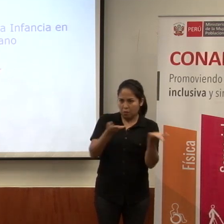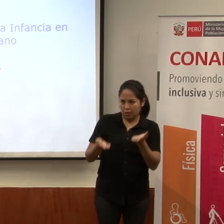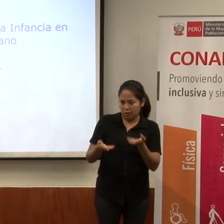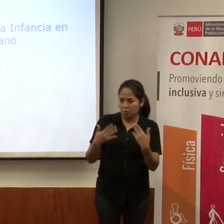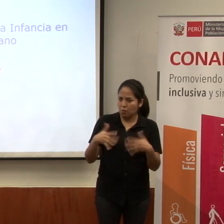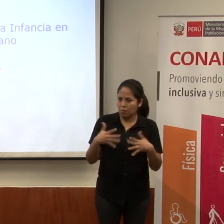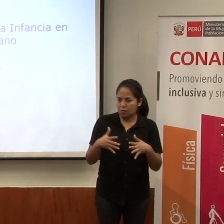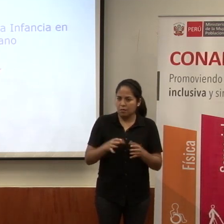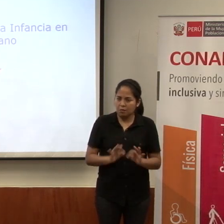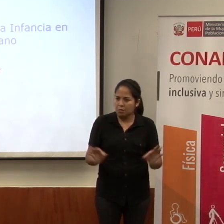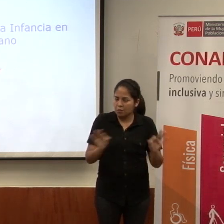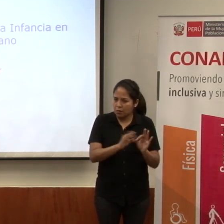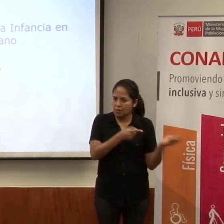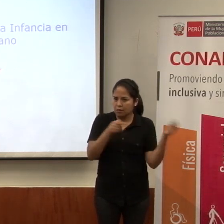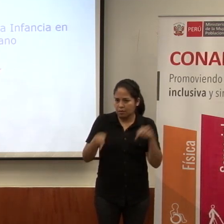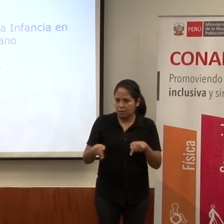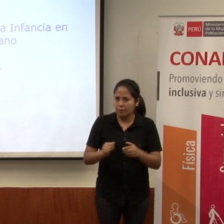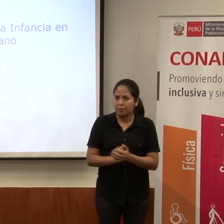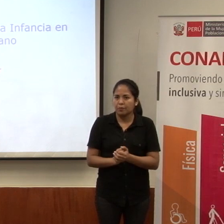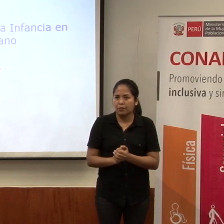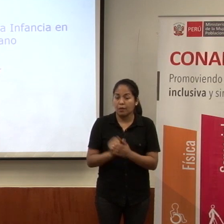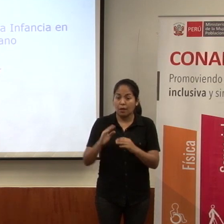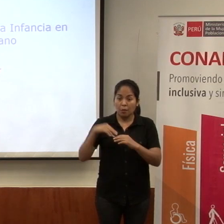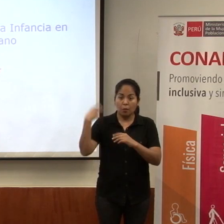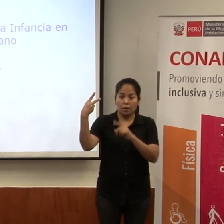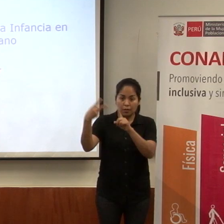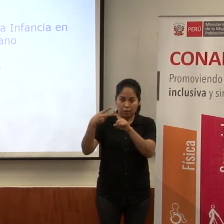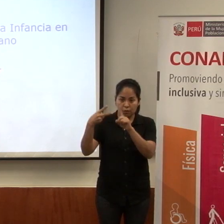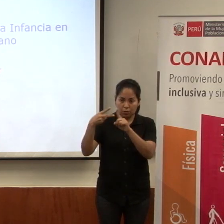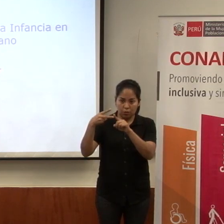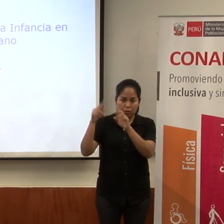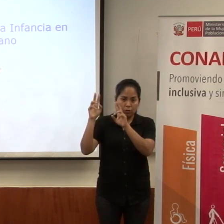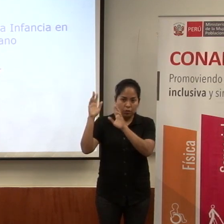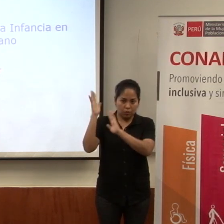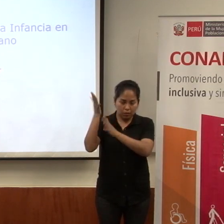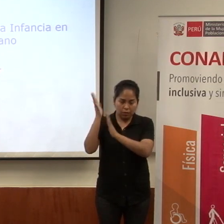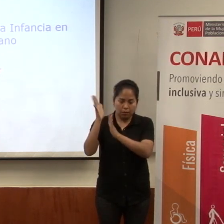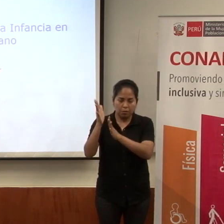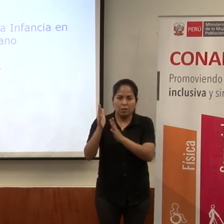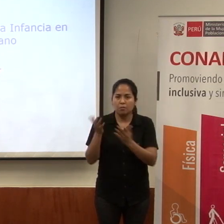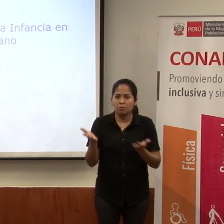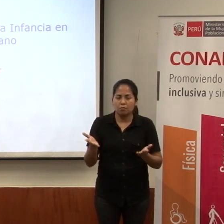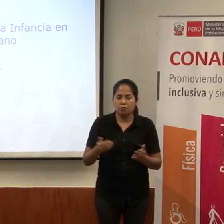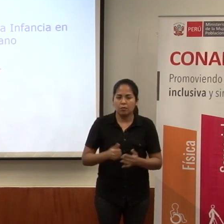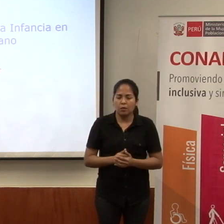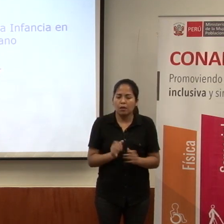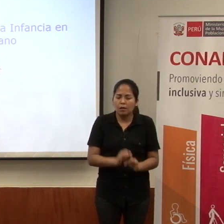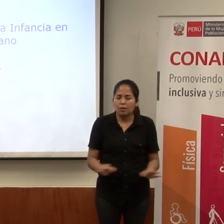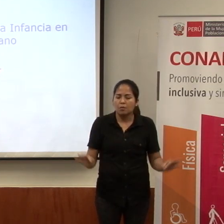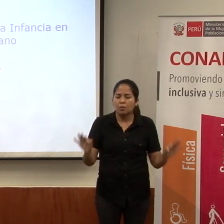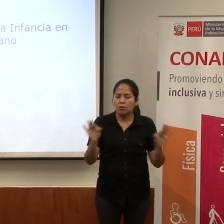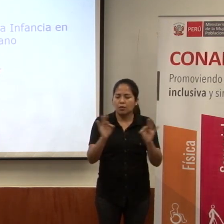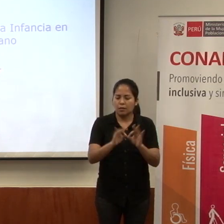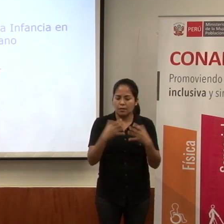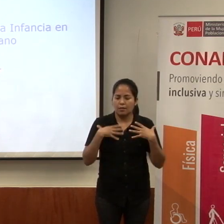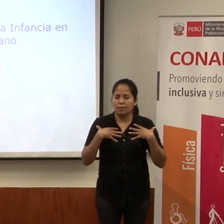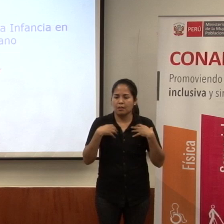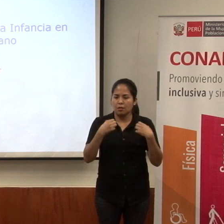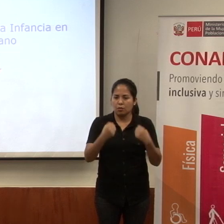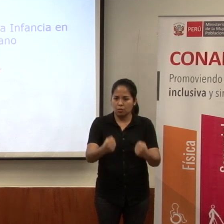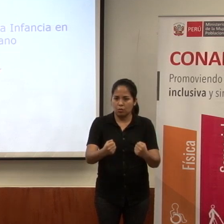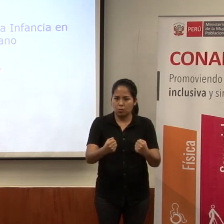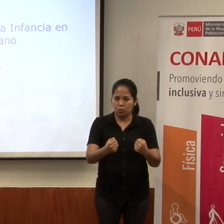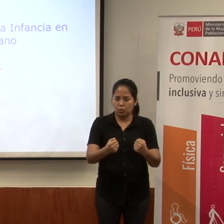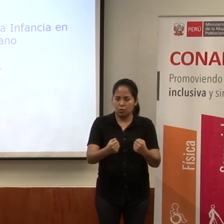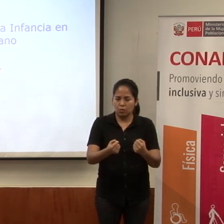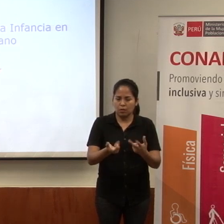acá, porque en la segunda parte yo voy a intentar hablarles un poco de la importancia de la salud para el diagnóstico y